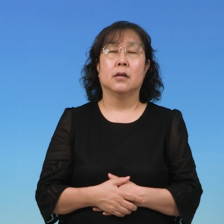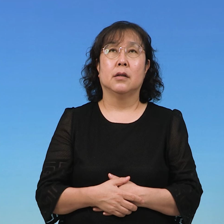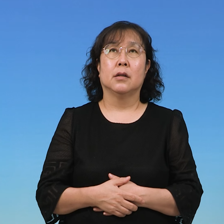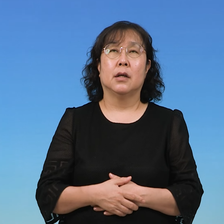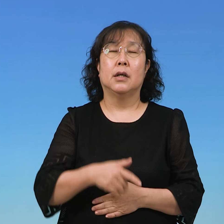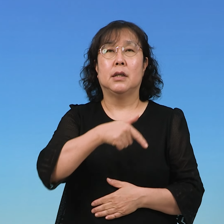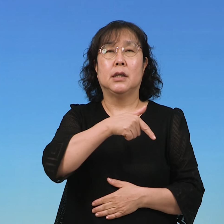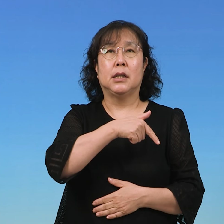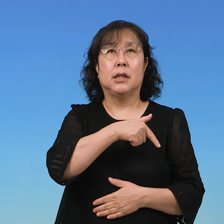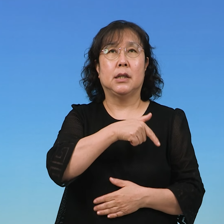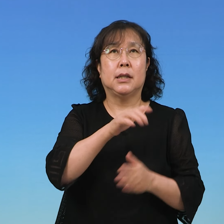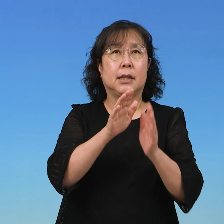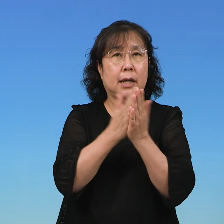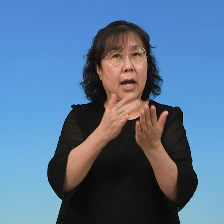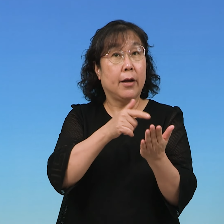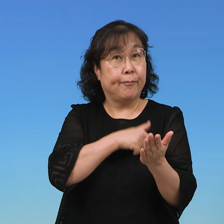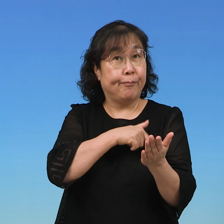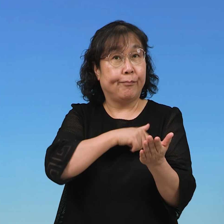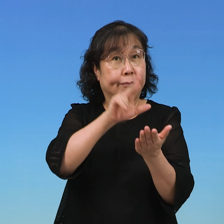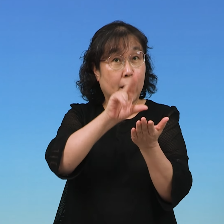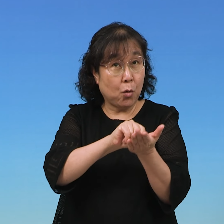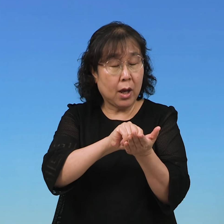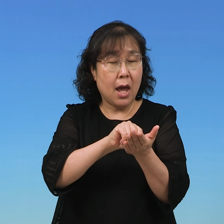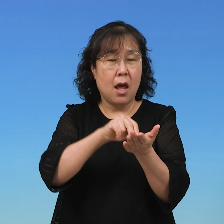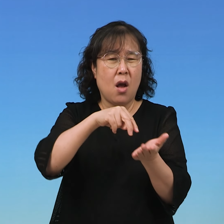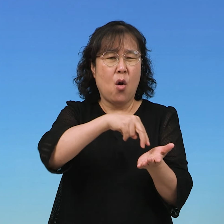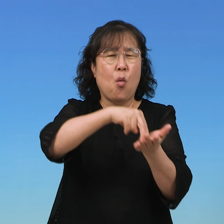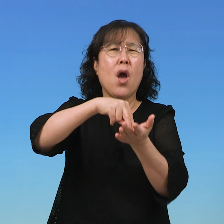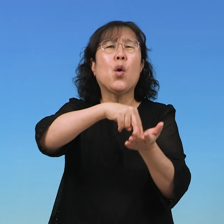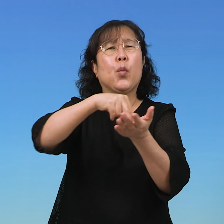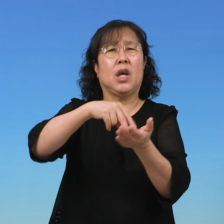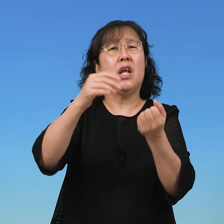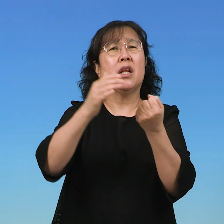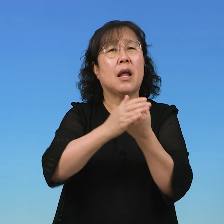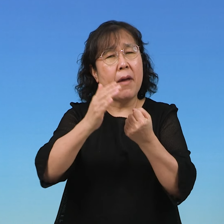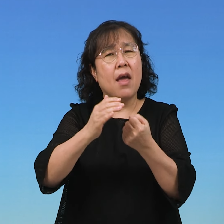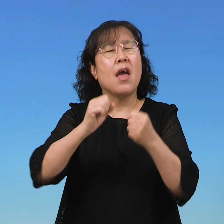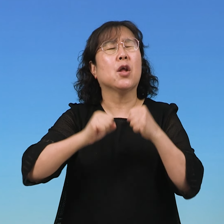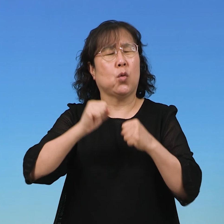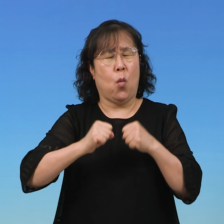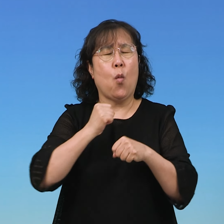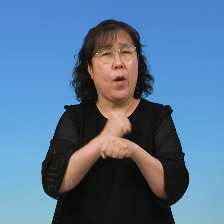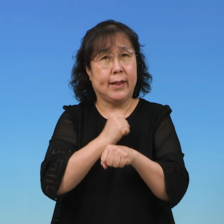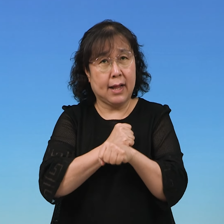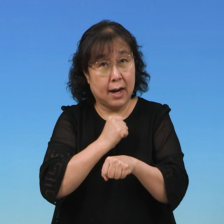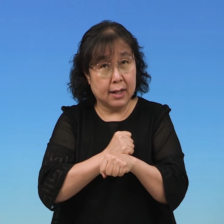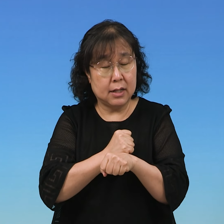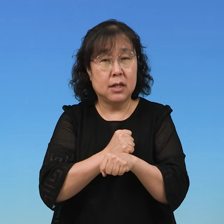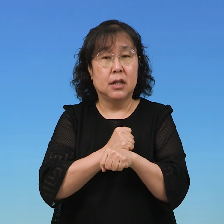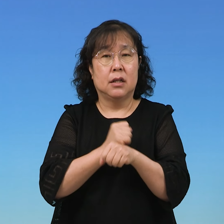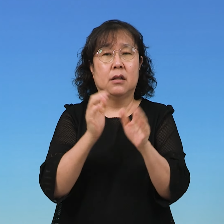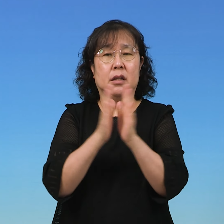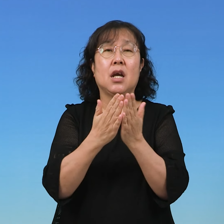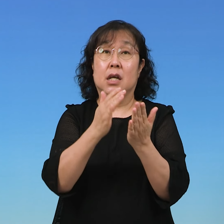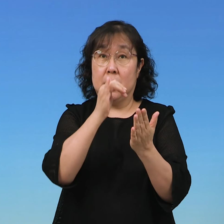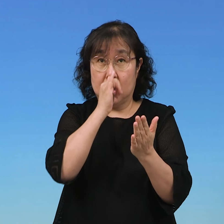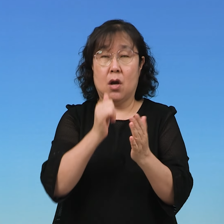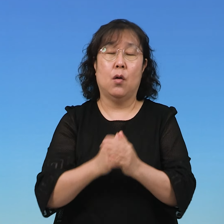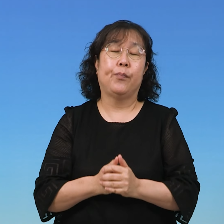외로워서 그랬어요. 이런 제목의 책이 있는데요. 이 책은 이제 현직 중고등학교 교사가 쓴